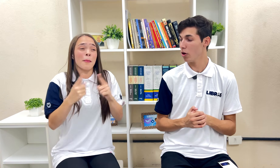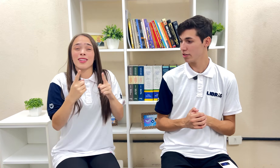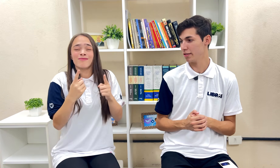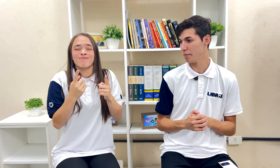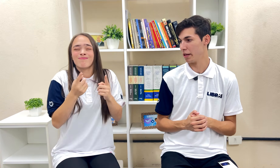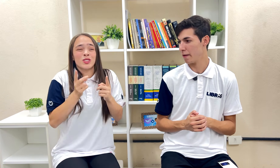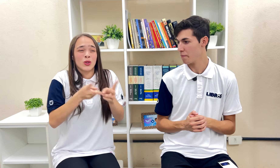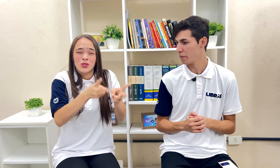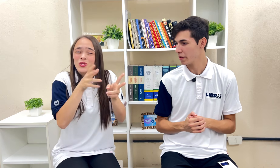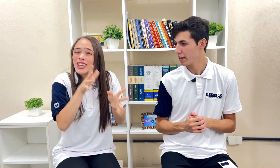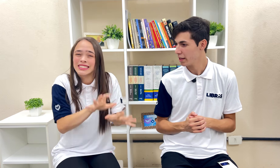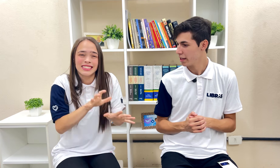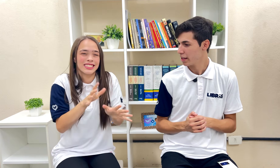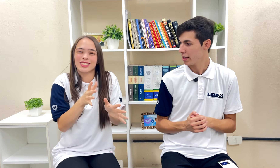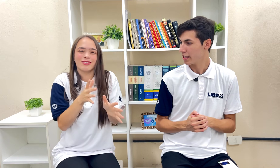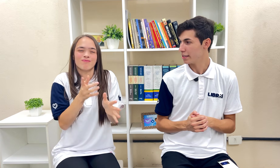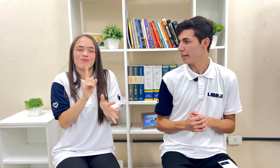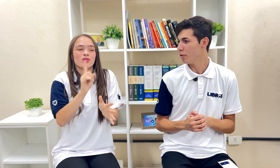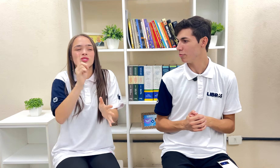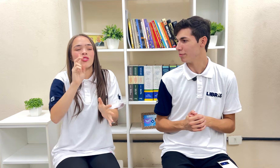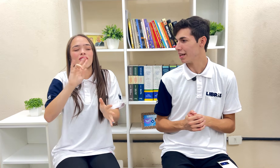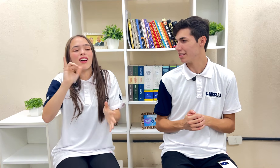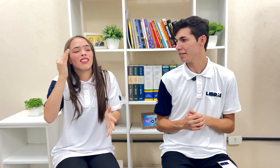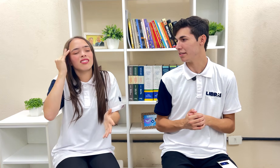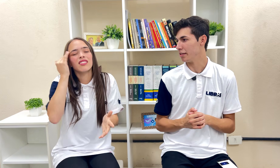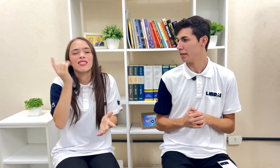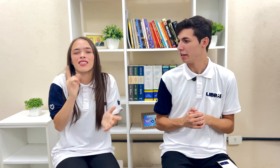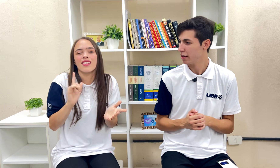gosta também. Então, assim,